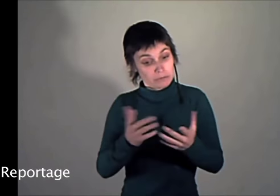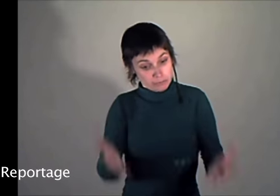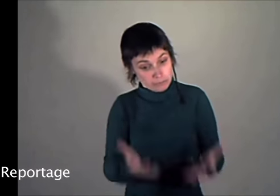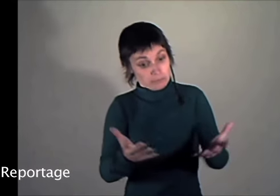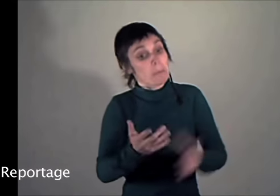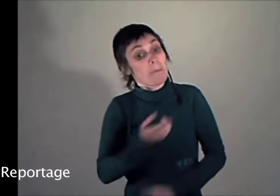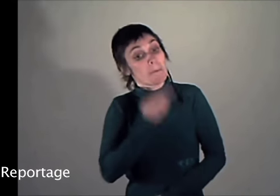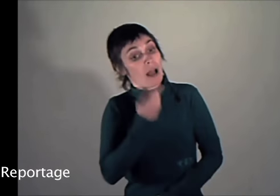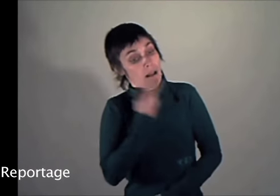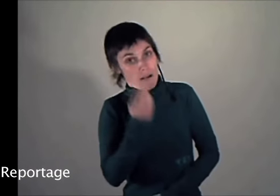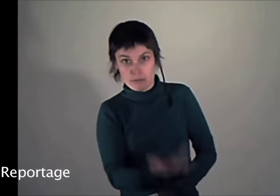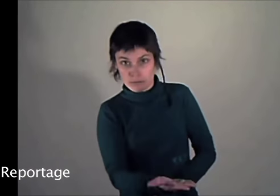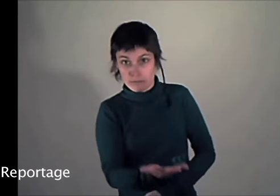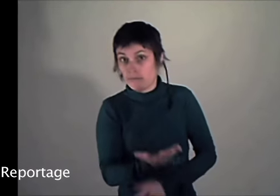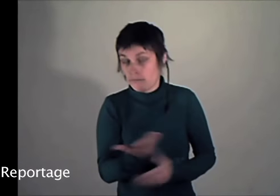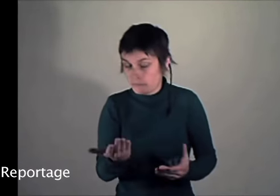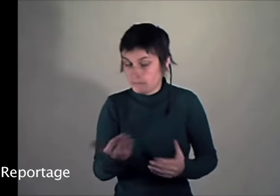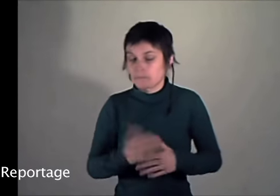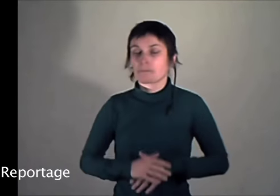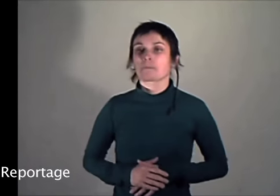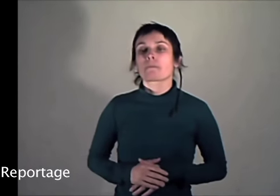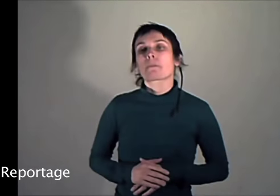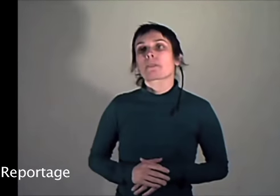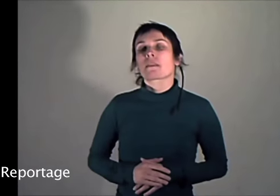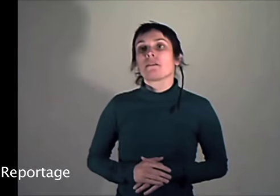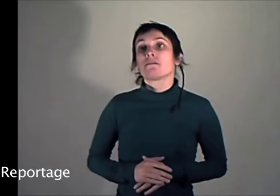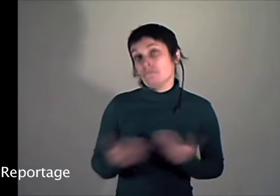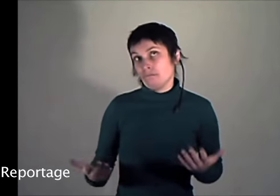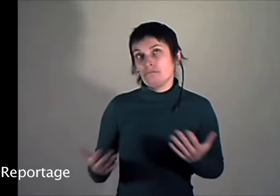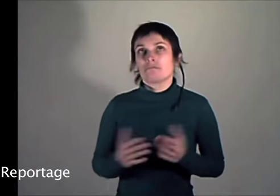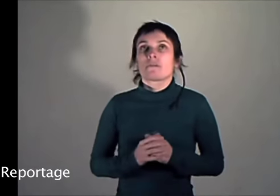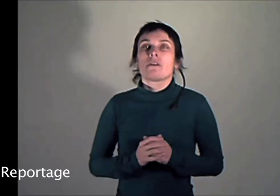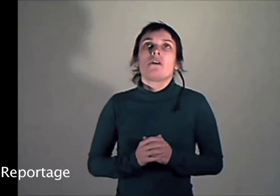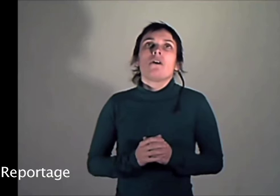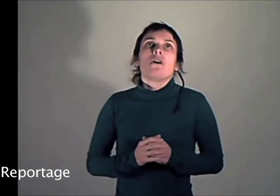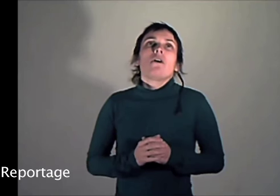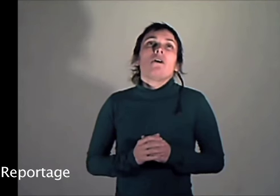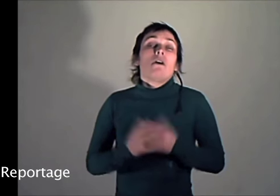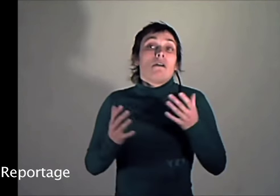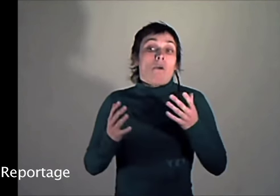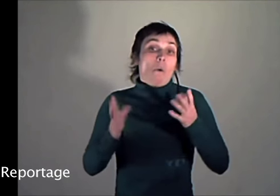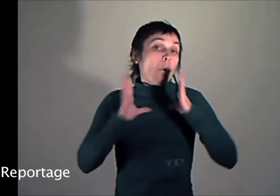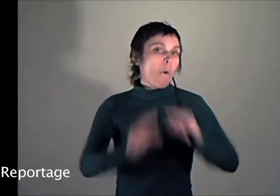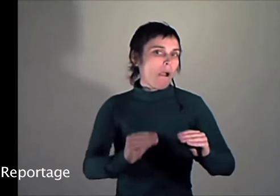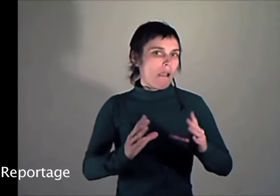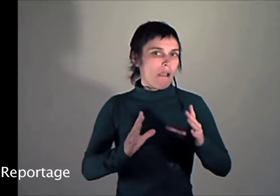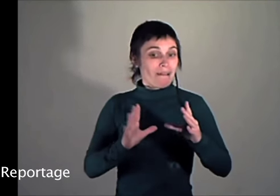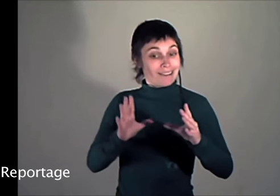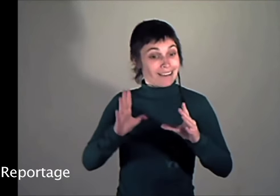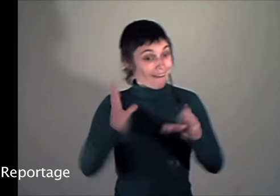Les rééducateurs qui font ce travail s'appellent des orthophonistes. Leur objectif, c'est d'arriver à faire parler les